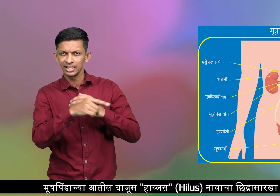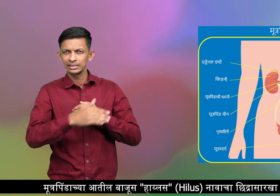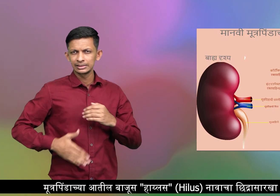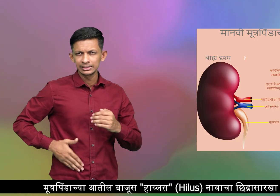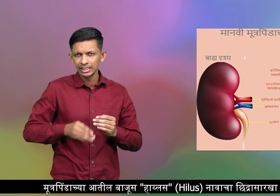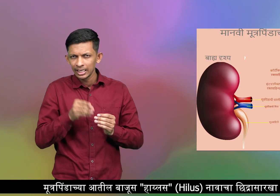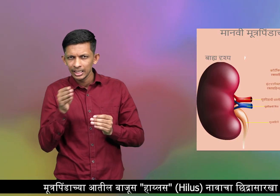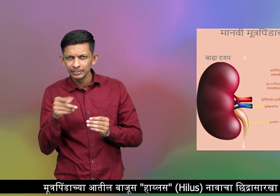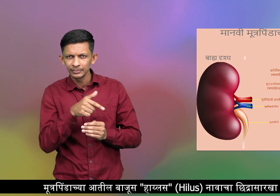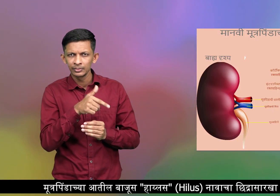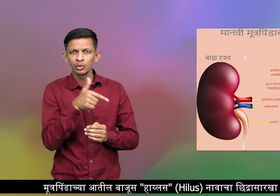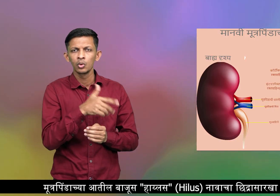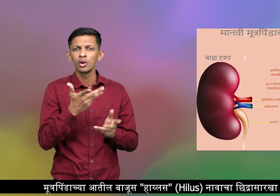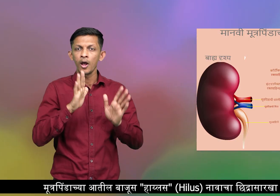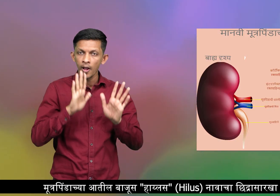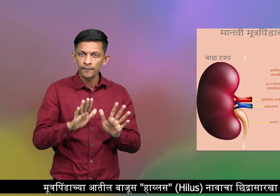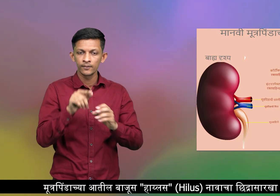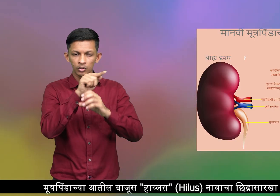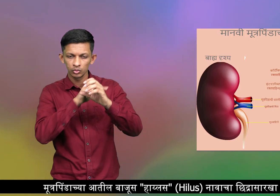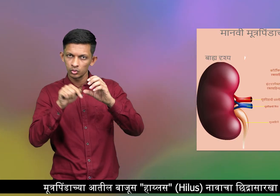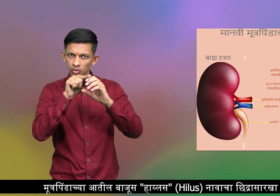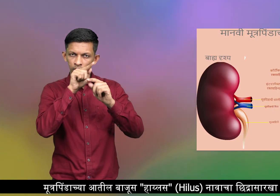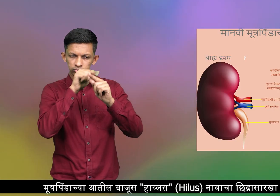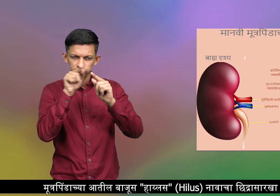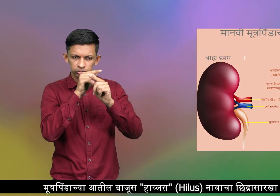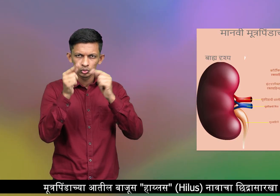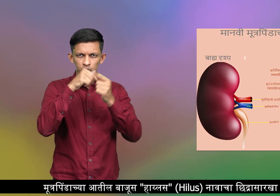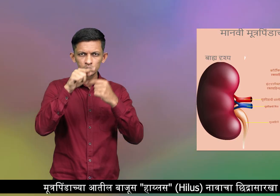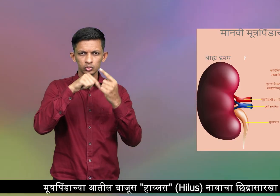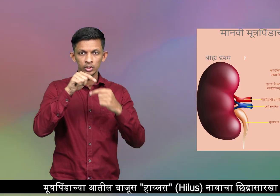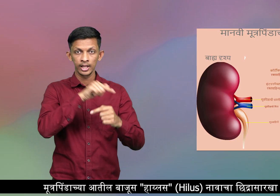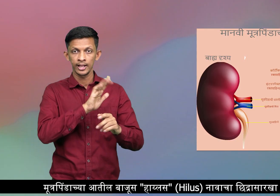मूत्रपिंडाच्या आतील बाजूस हायलस नावाचा छिद्रासारखा भाग असतो, जिथून